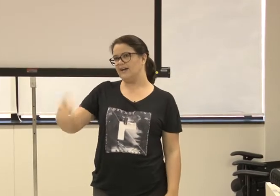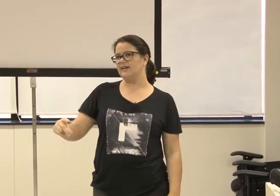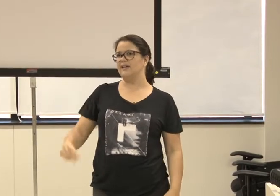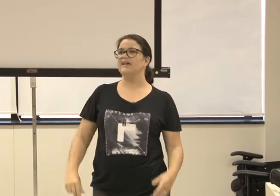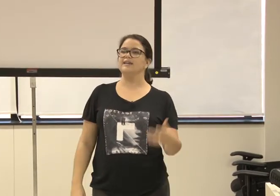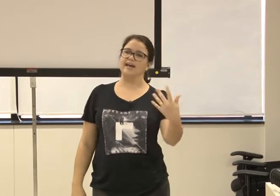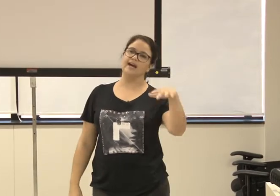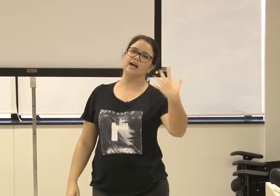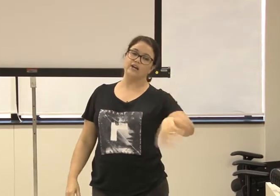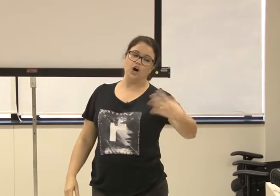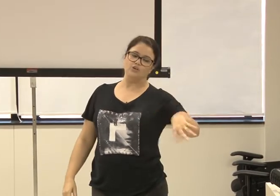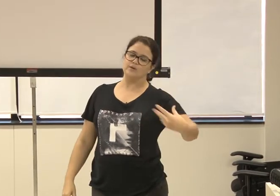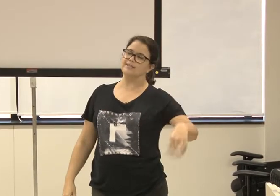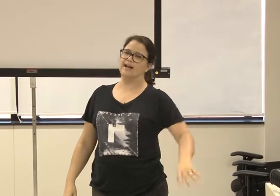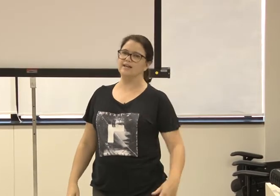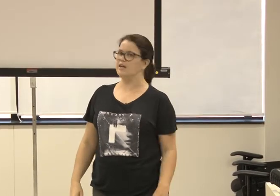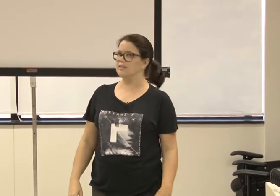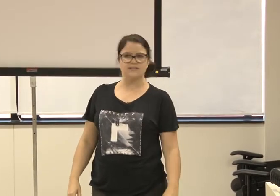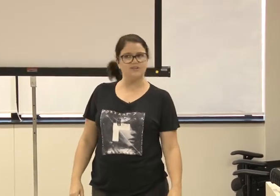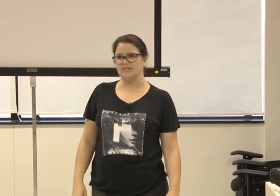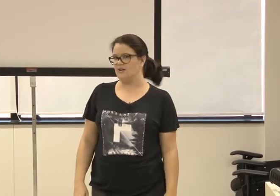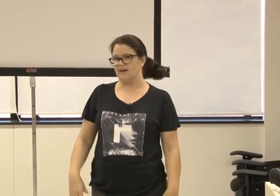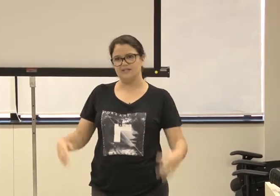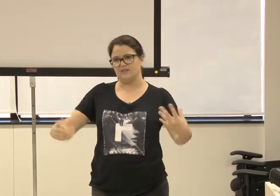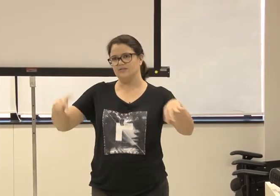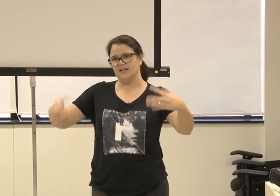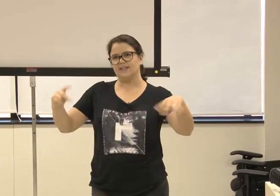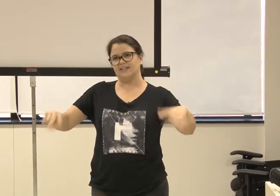aqui. Quem é canhoto, estrala aqui. Se você não é, você não consegue.